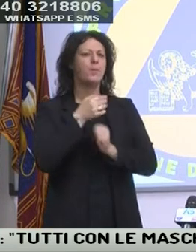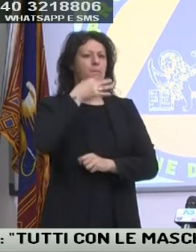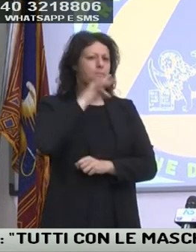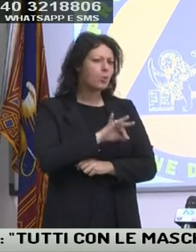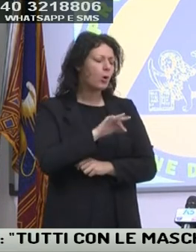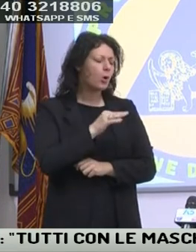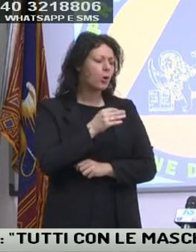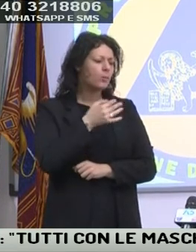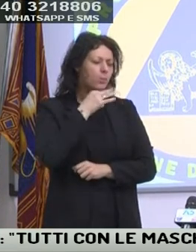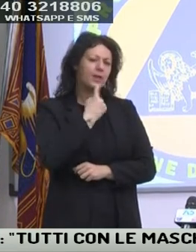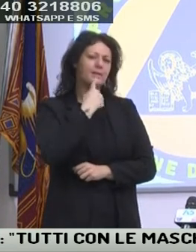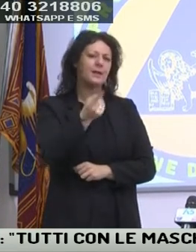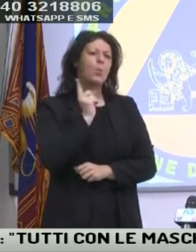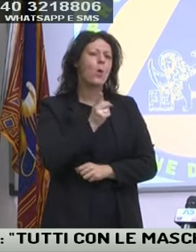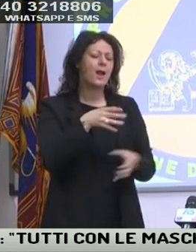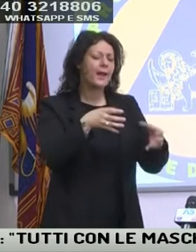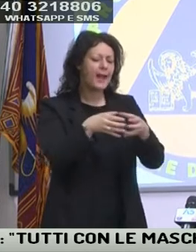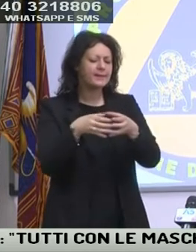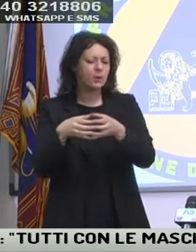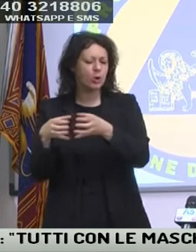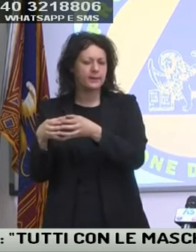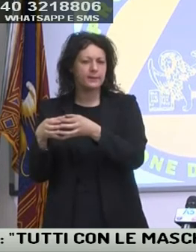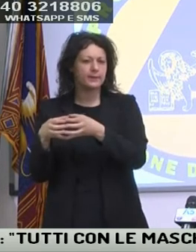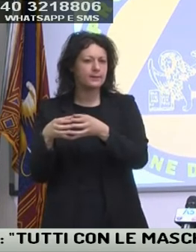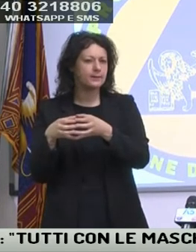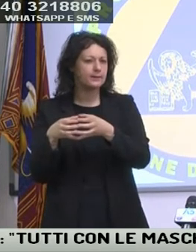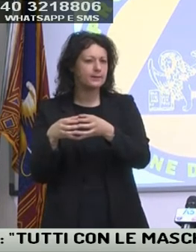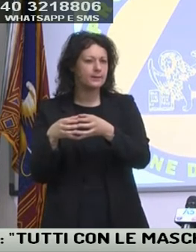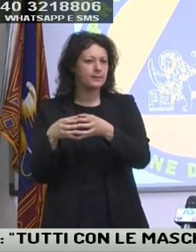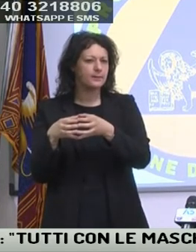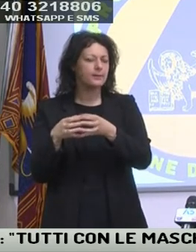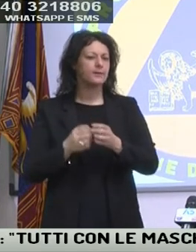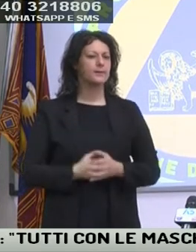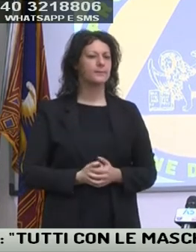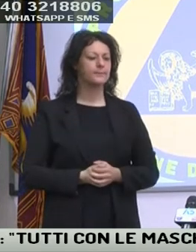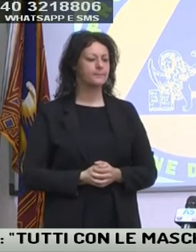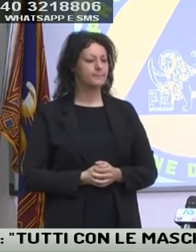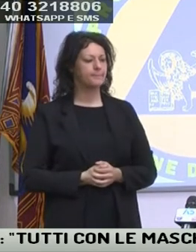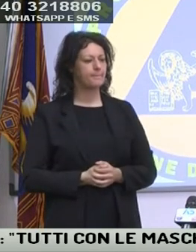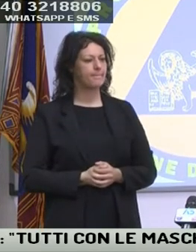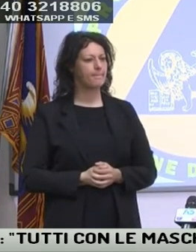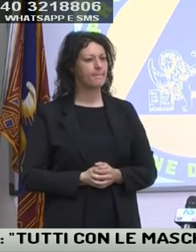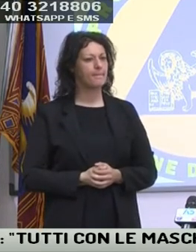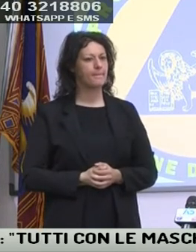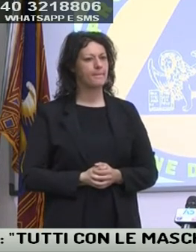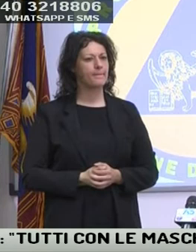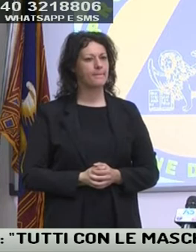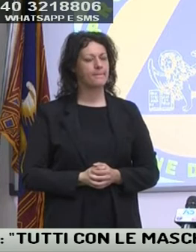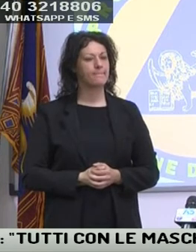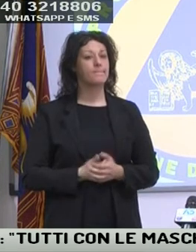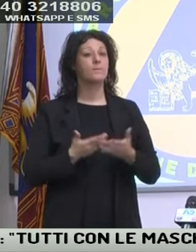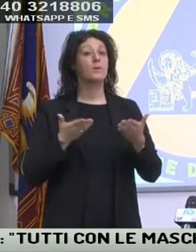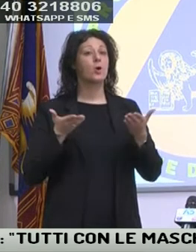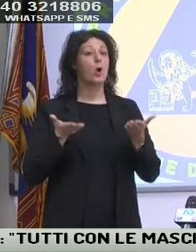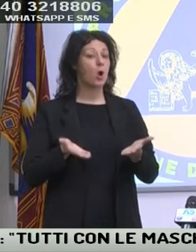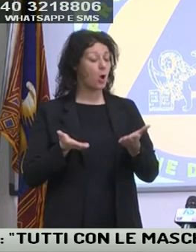categorie, forse questa cosa potrebbe tornare utile a noi e anche agli ascoltatori. Detto questo, noi oggi abbiamo